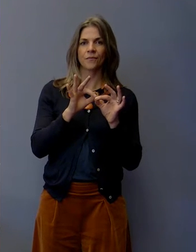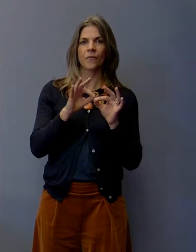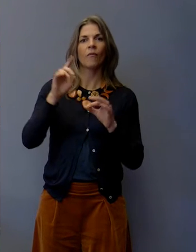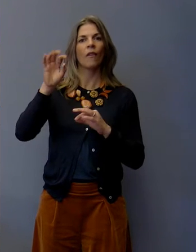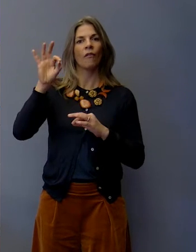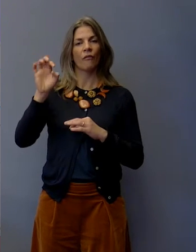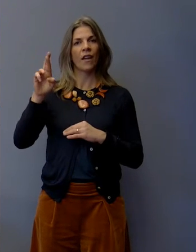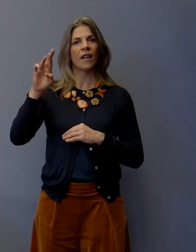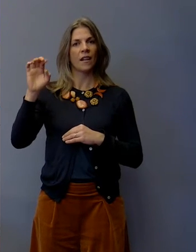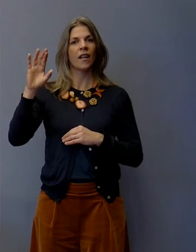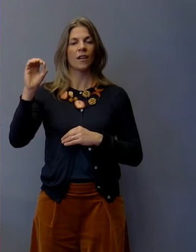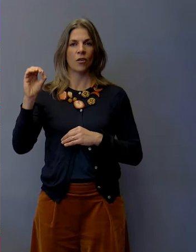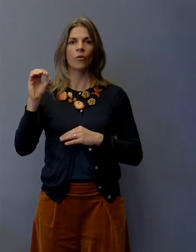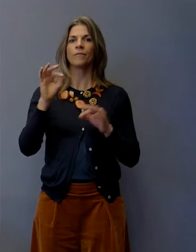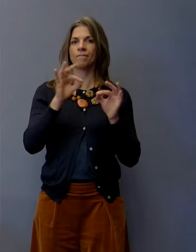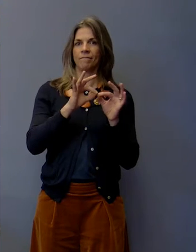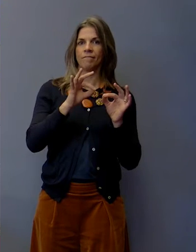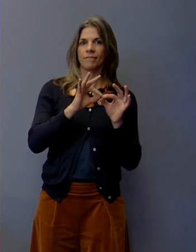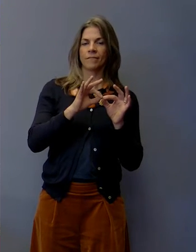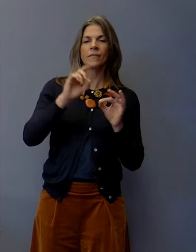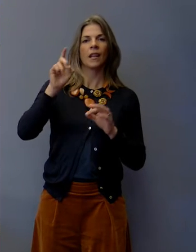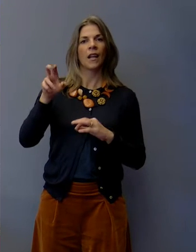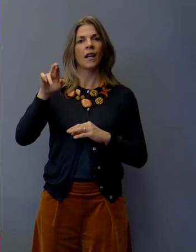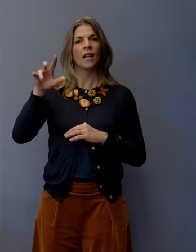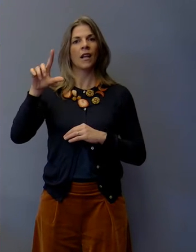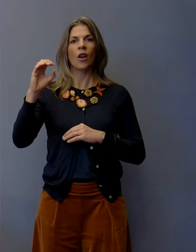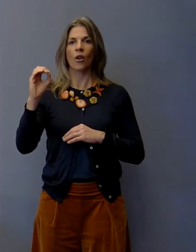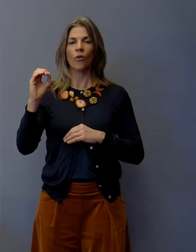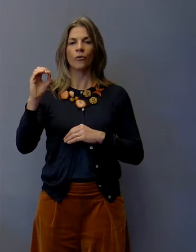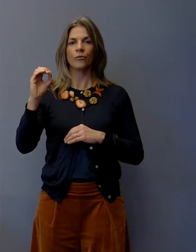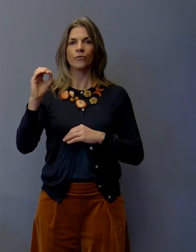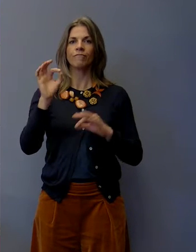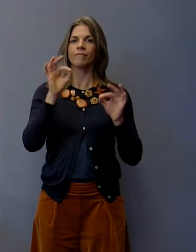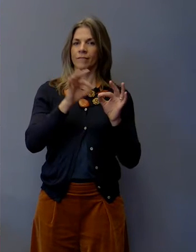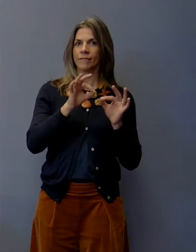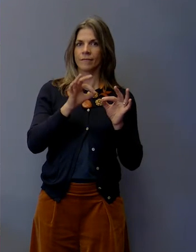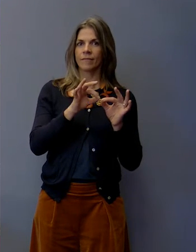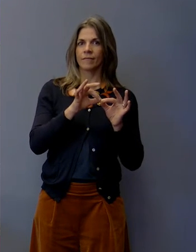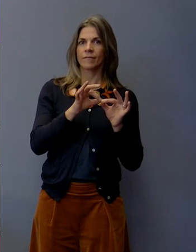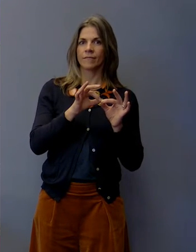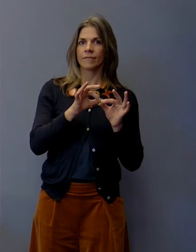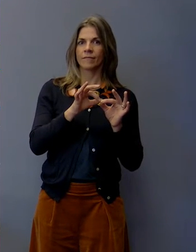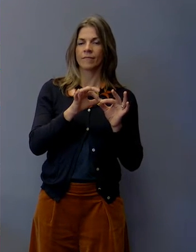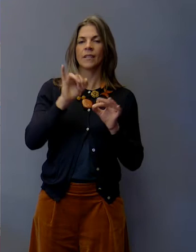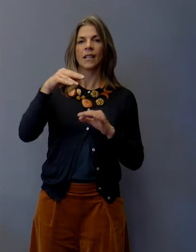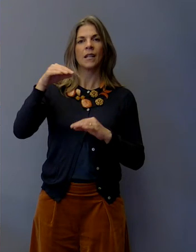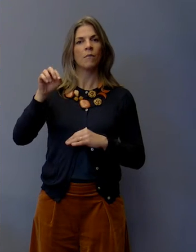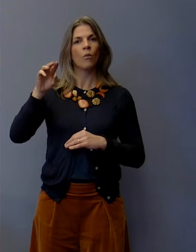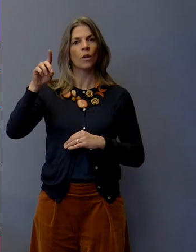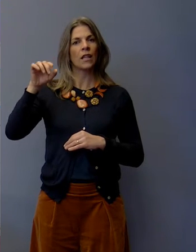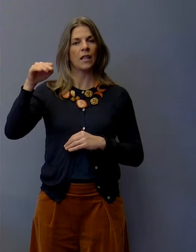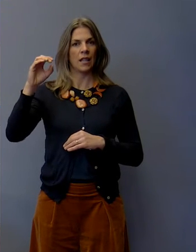ferrero parlare consigliere grillo favorevole consigliere immordino